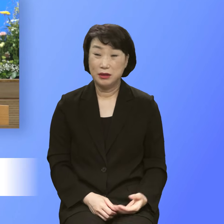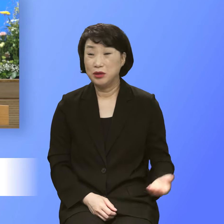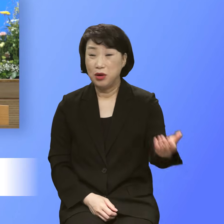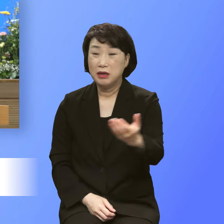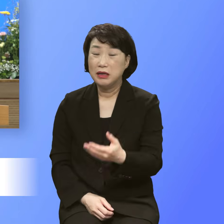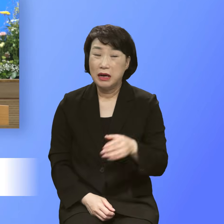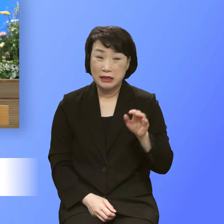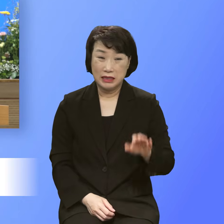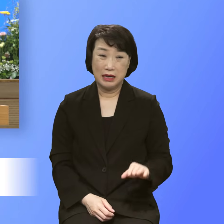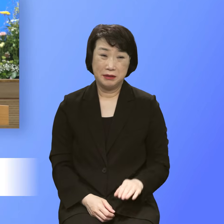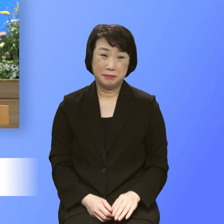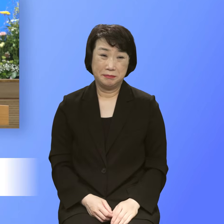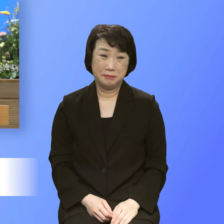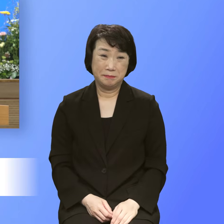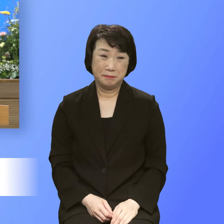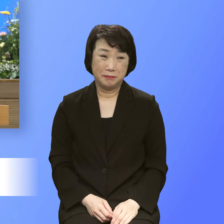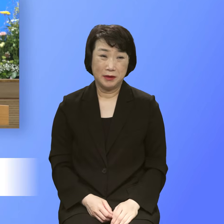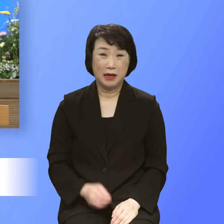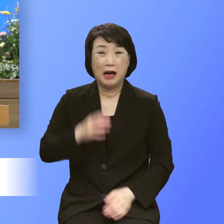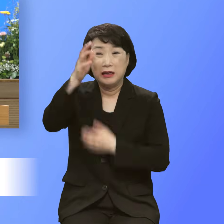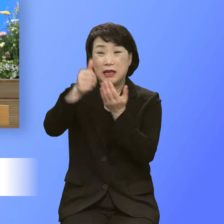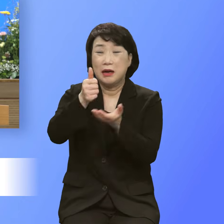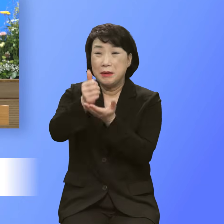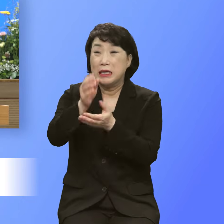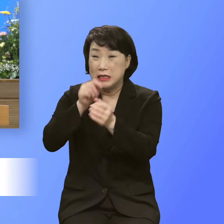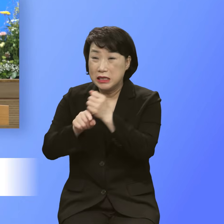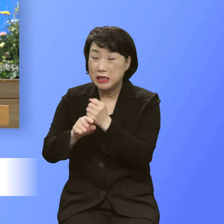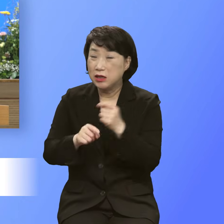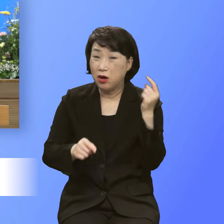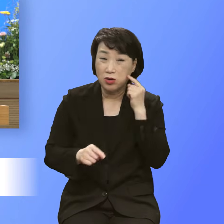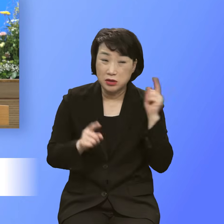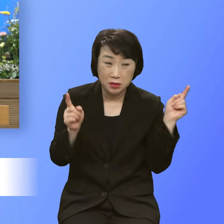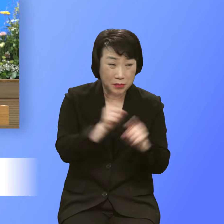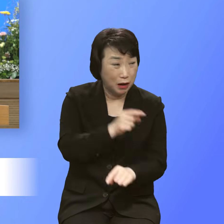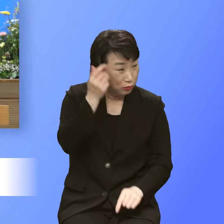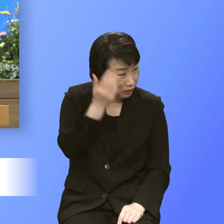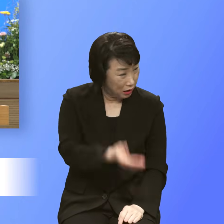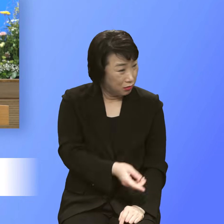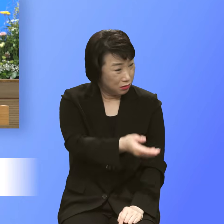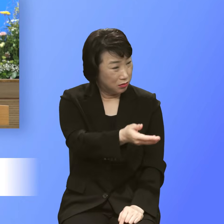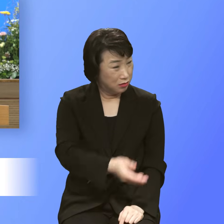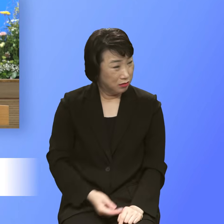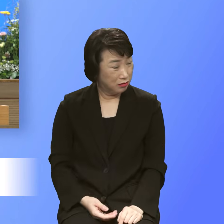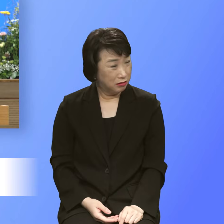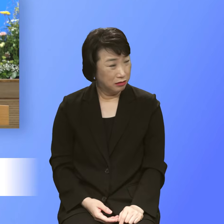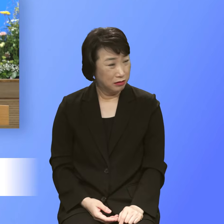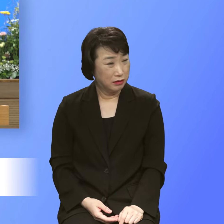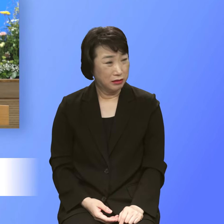네가 감히 하나님의 진리를 거짓으로 바꿔?